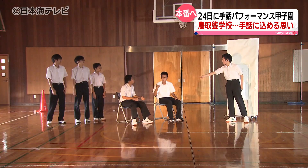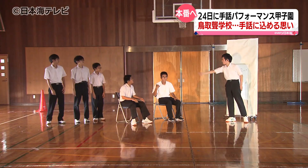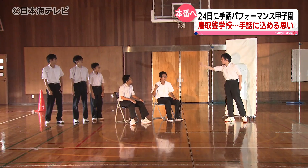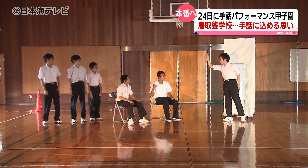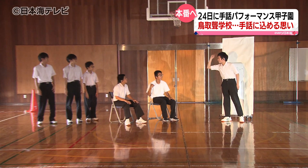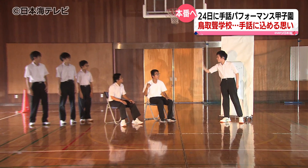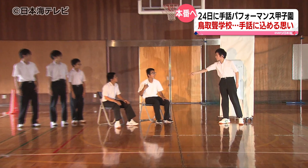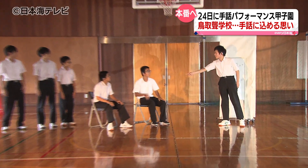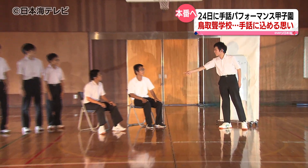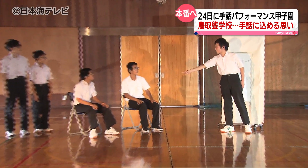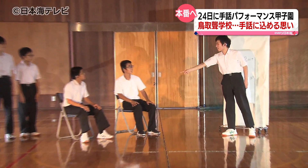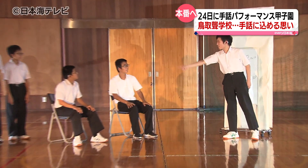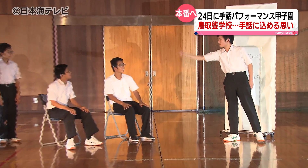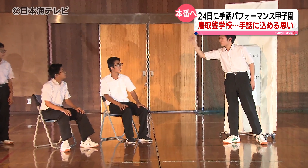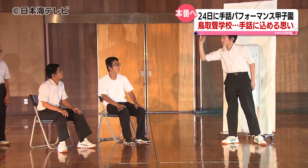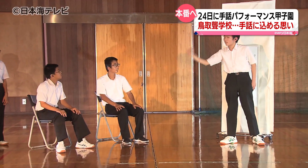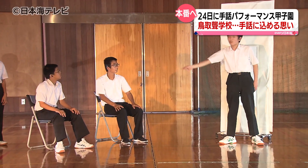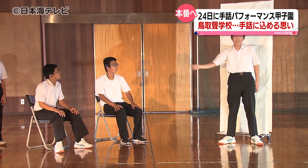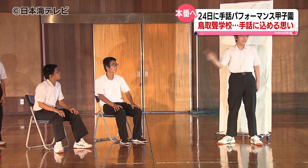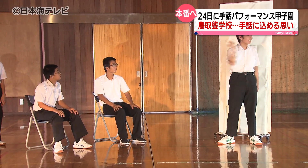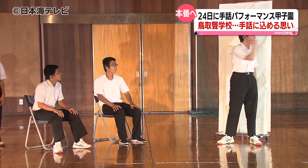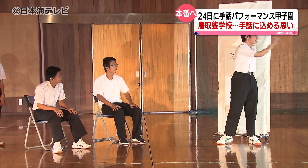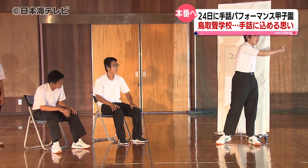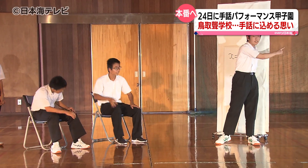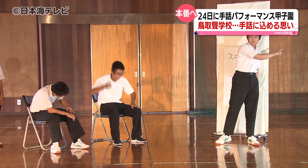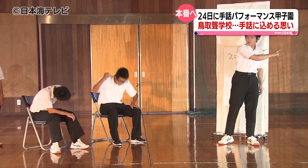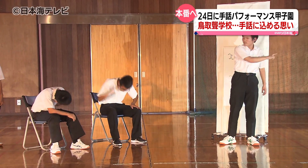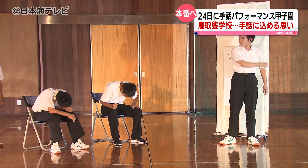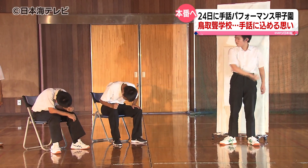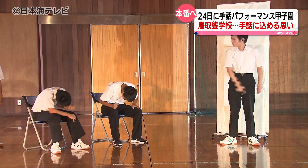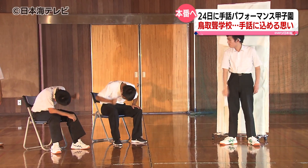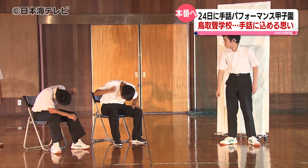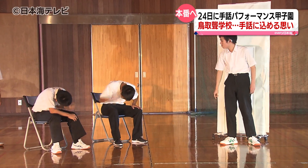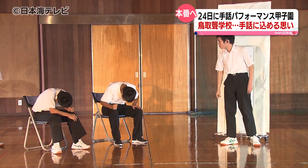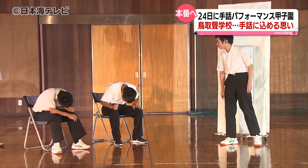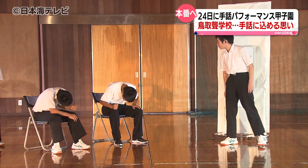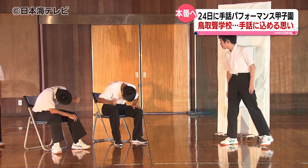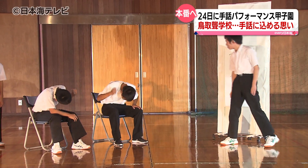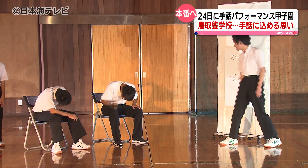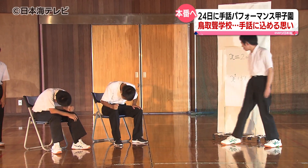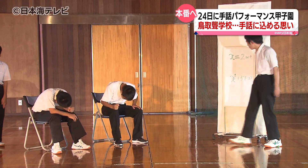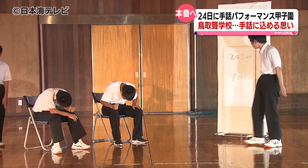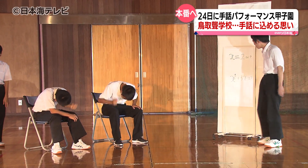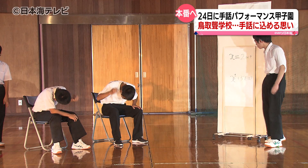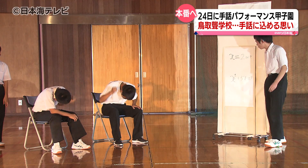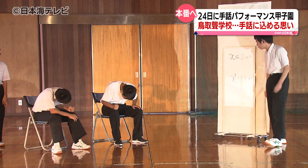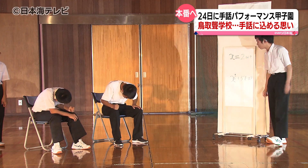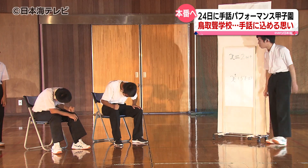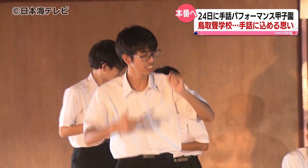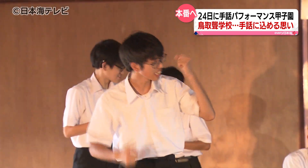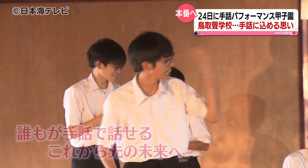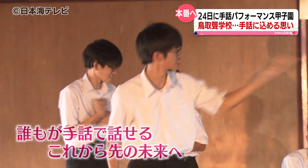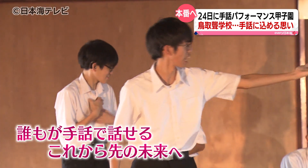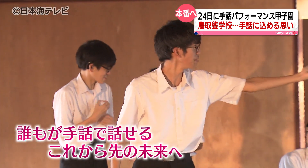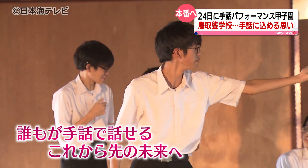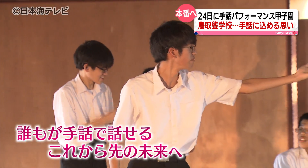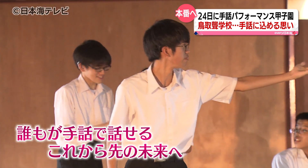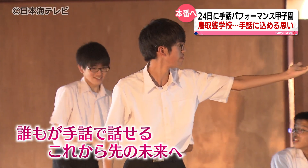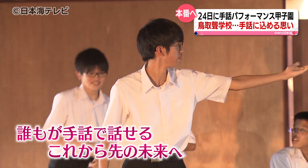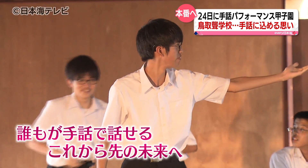演劇では手話を使うことが禁じられていた時代などを振り返り、誰もが手話で話せるこれ